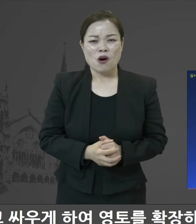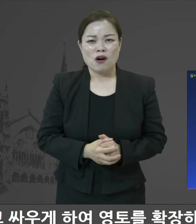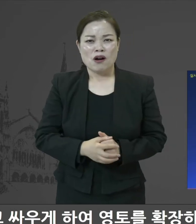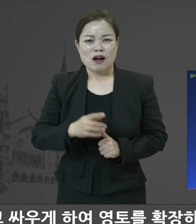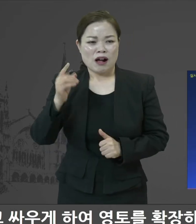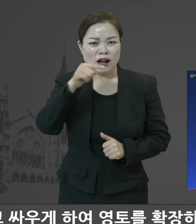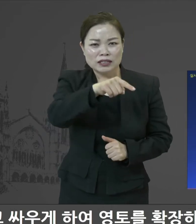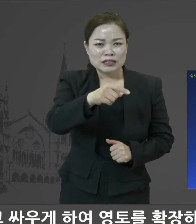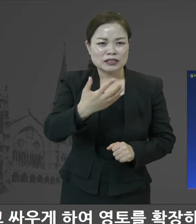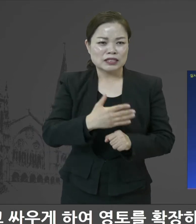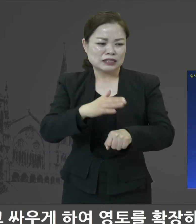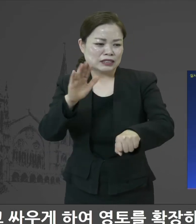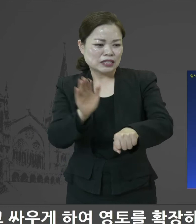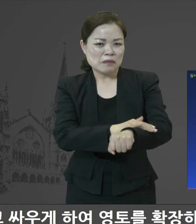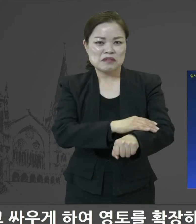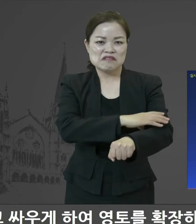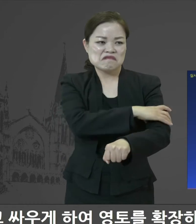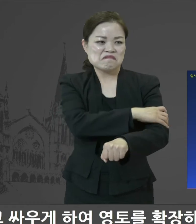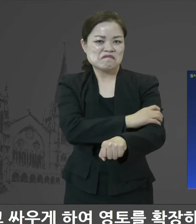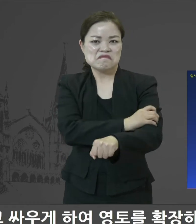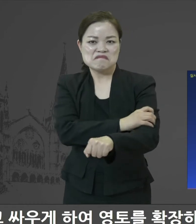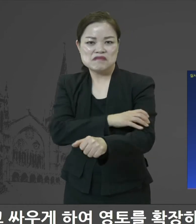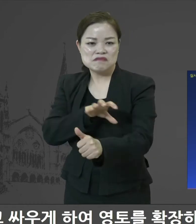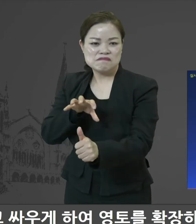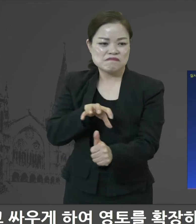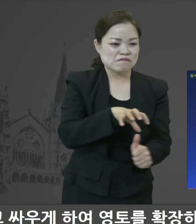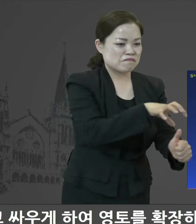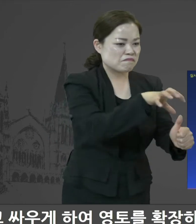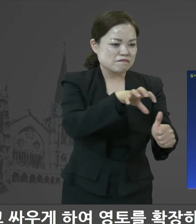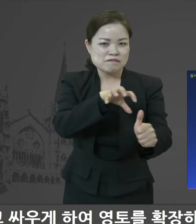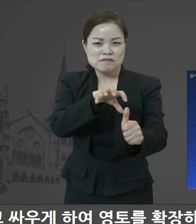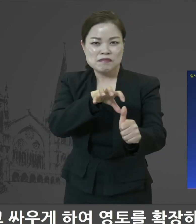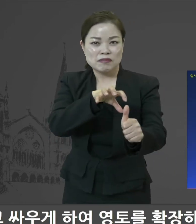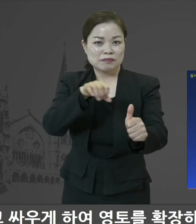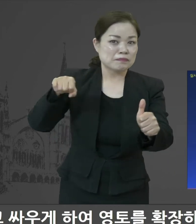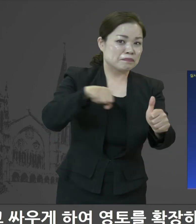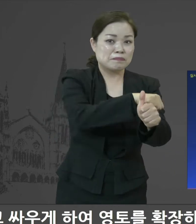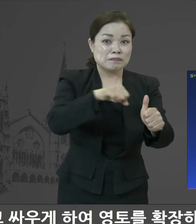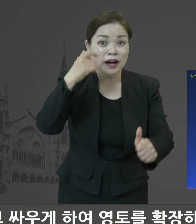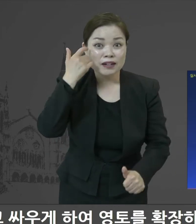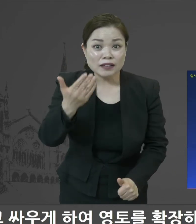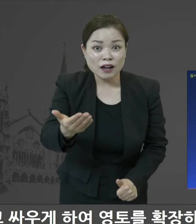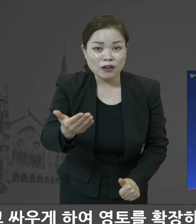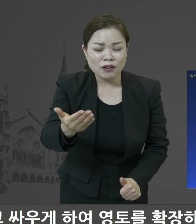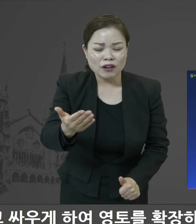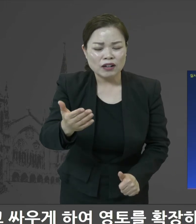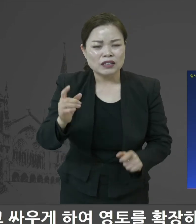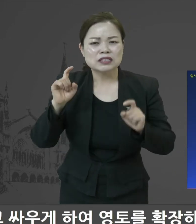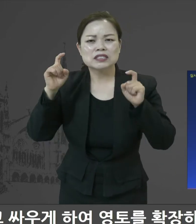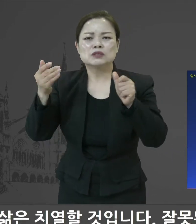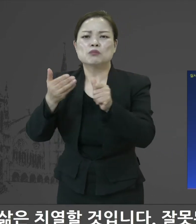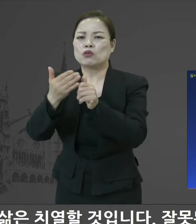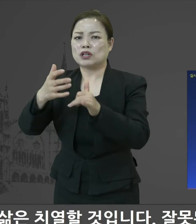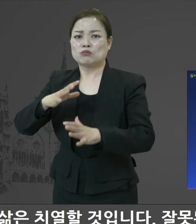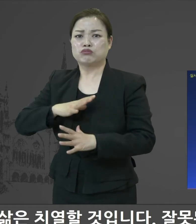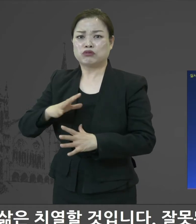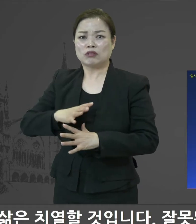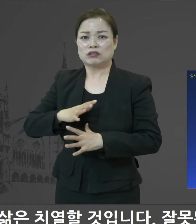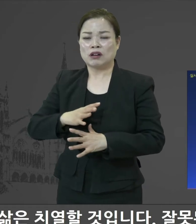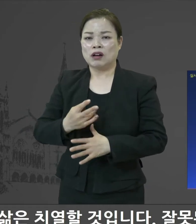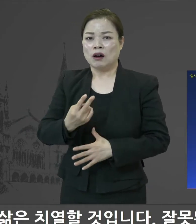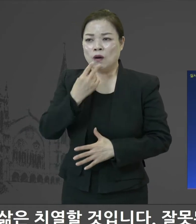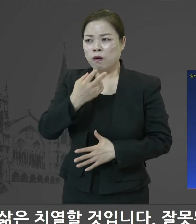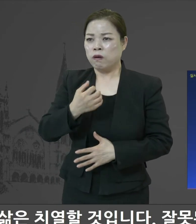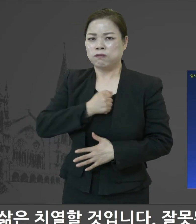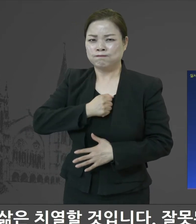왕과 같이 잘못된 권력을 휘두르며 횡포를 부리는 목자일까요? 그러면 우리는 그 목자 무서워서